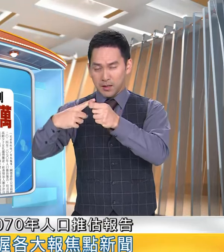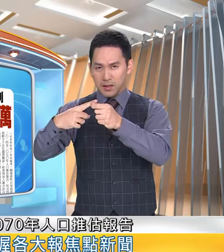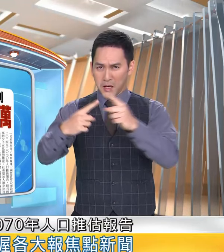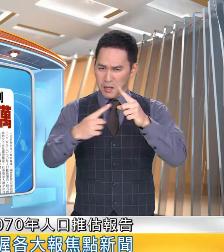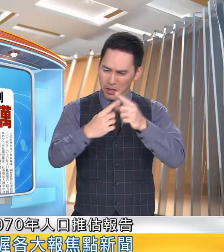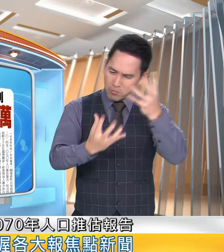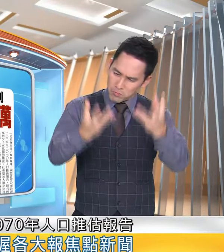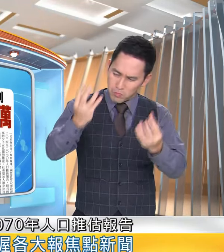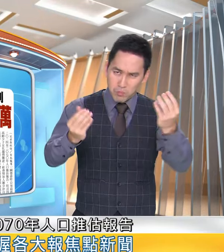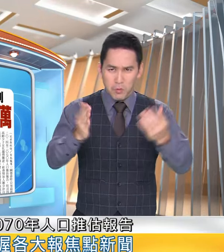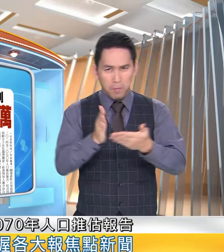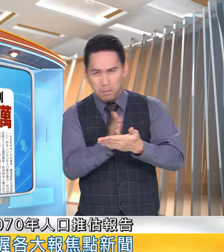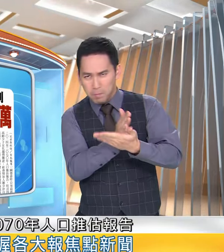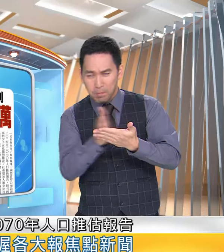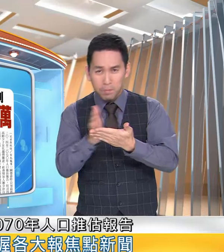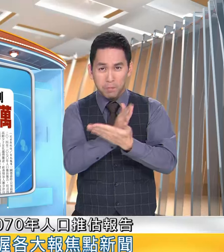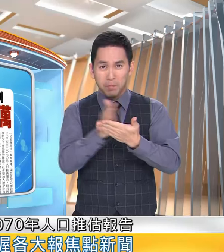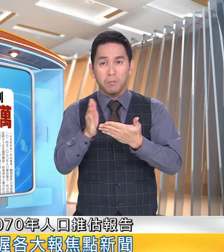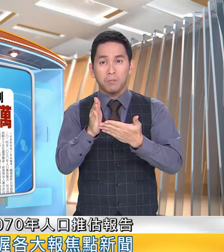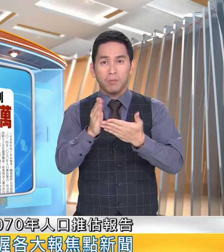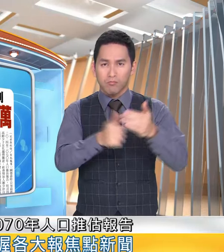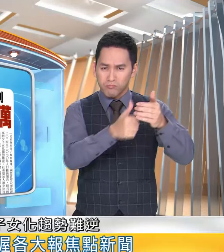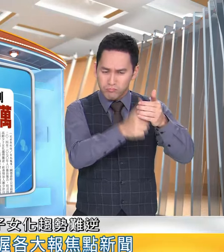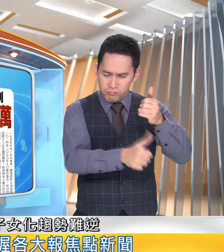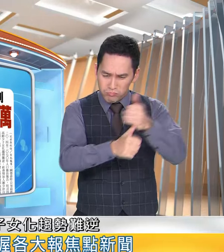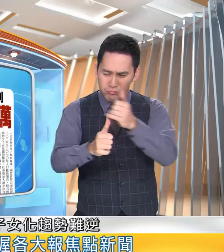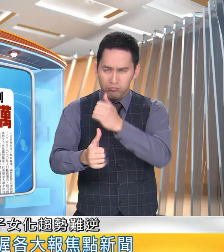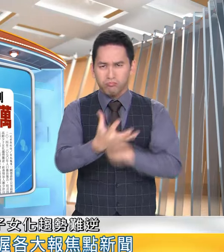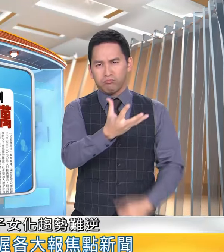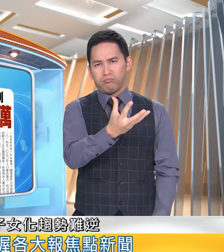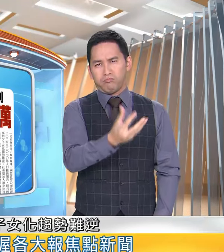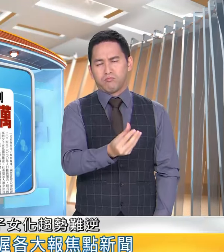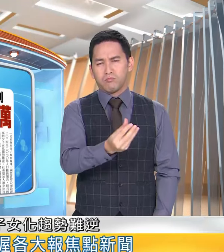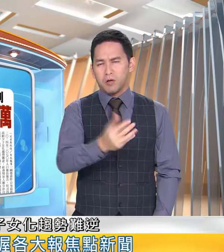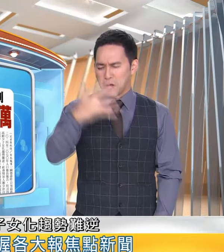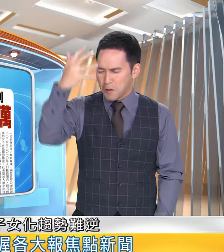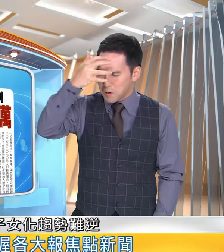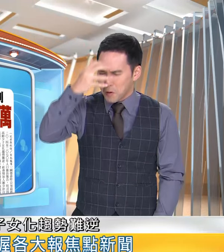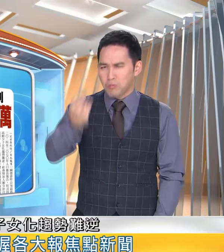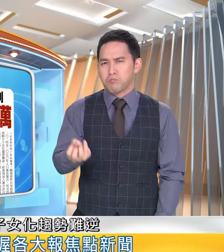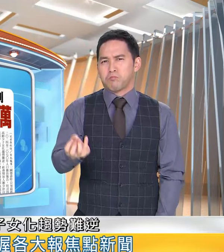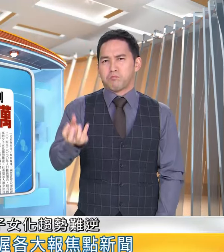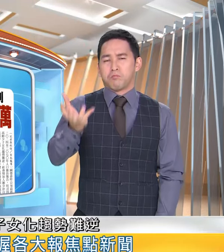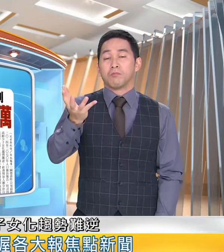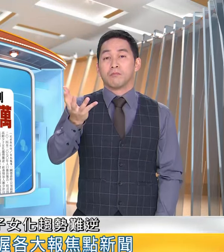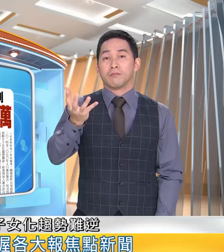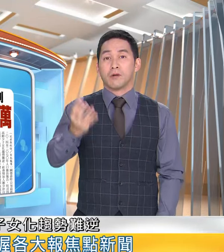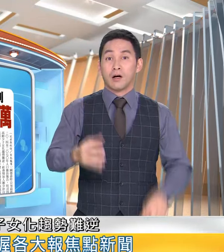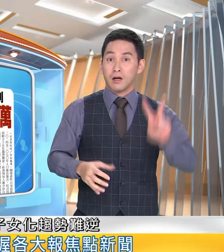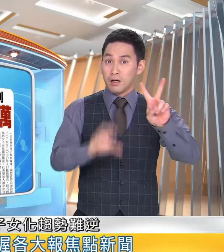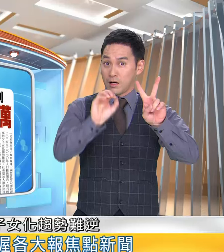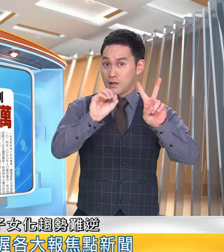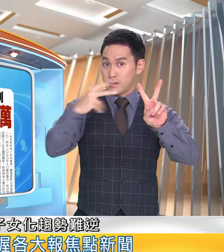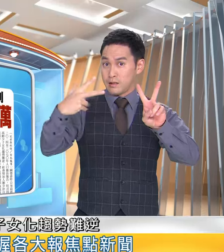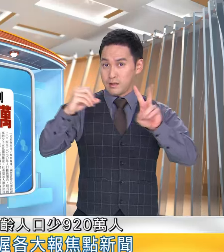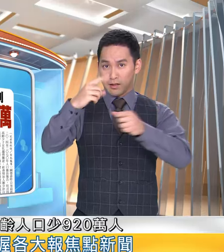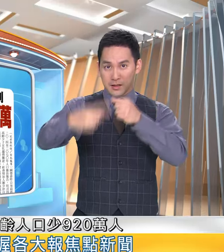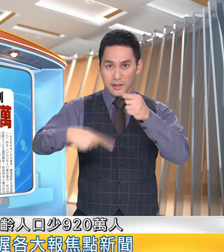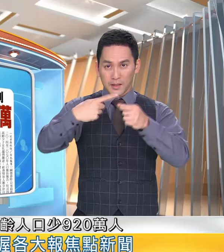2024到2070年人口推估报告，坦言因为高龄少子女化趋势难逆，